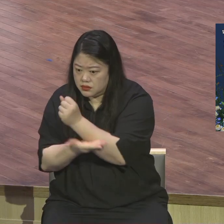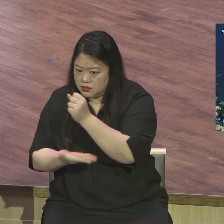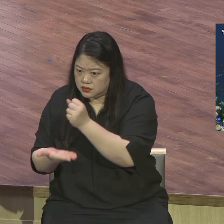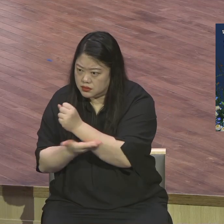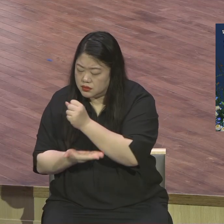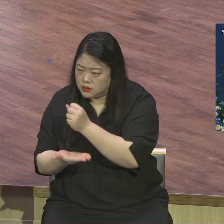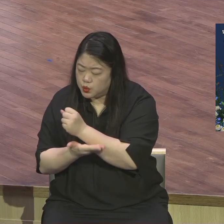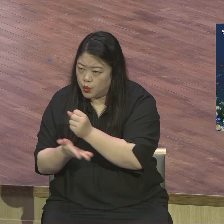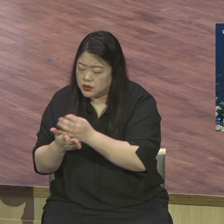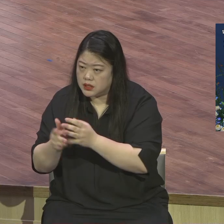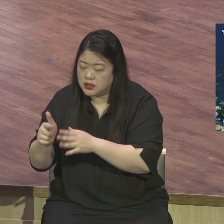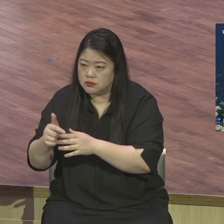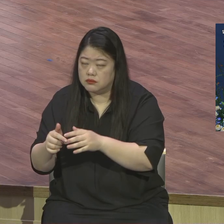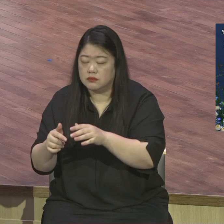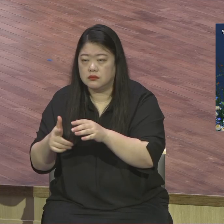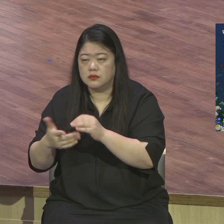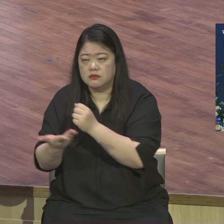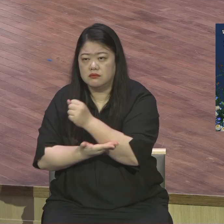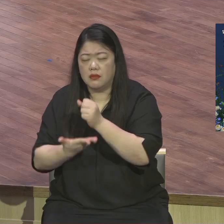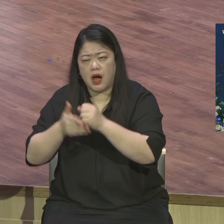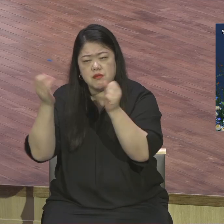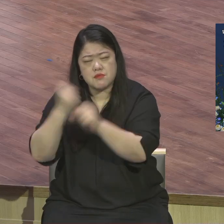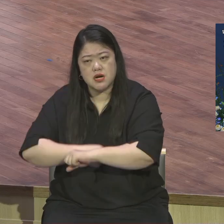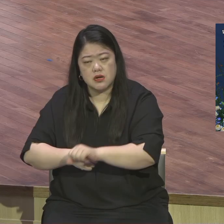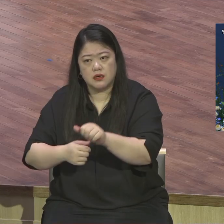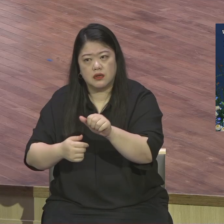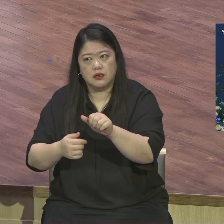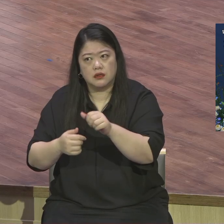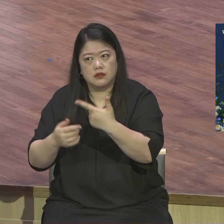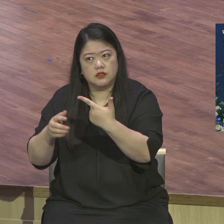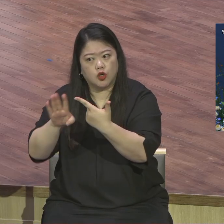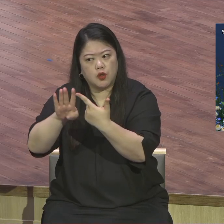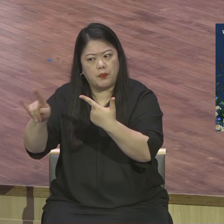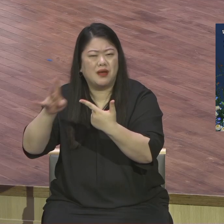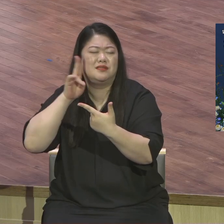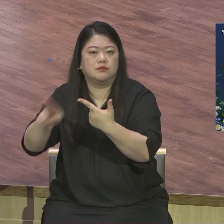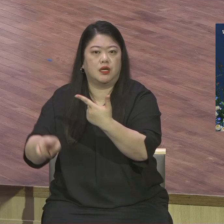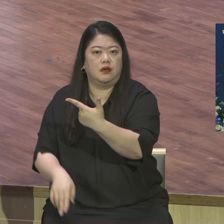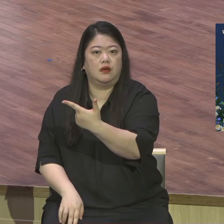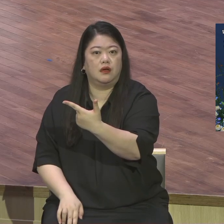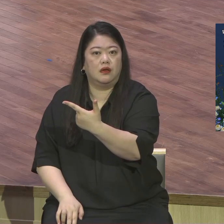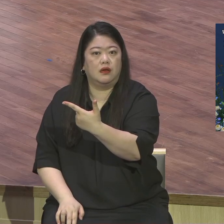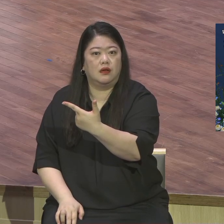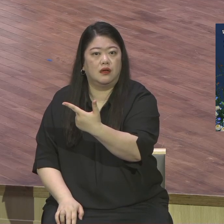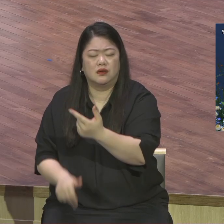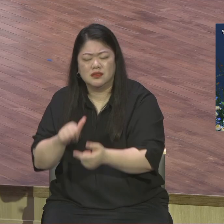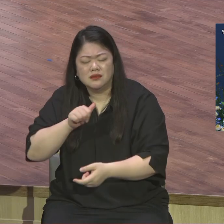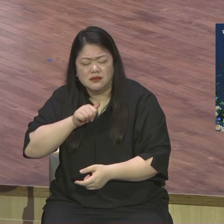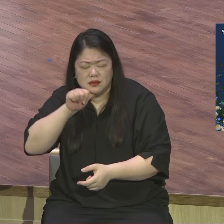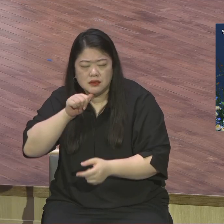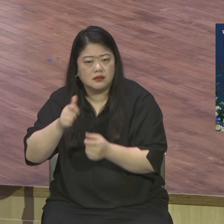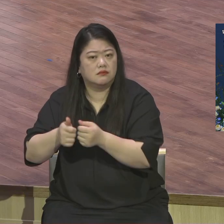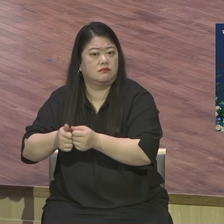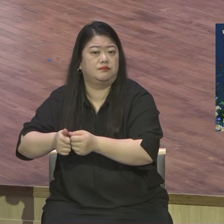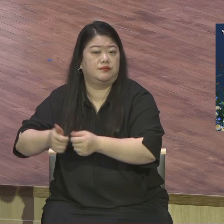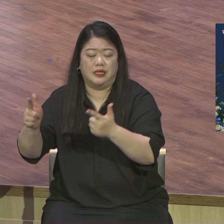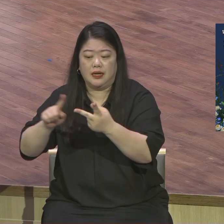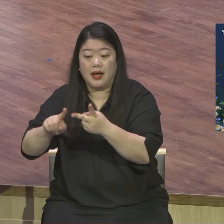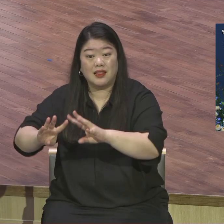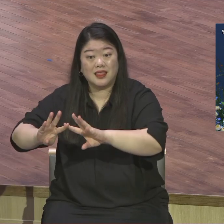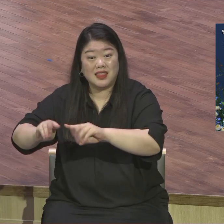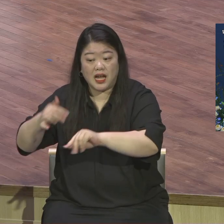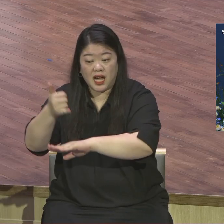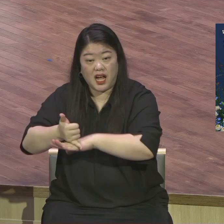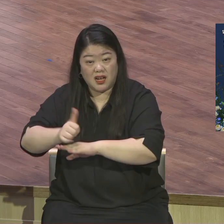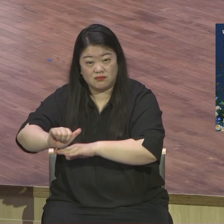지금 전 세계적으로 지진 발생 빈도수가 증가하고 있고 급격한 기후